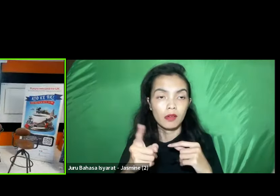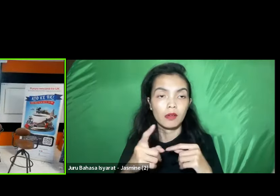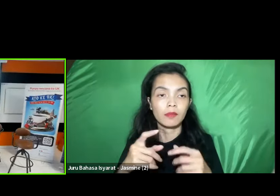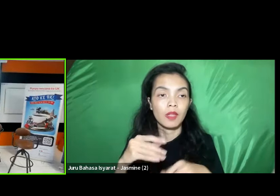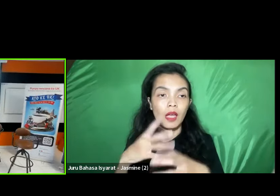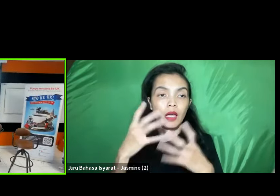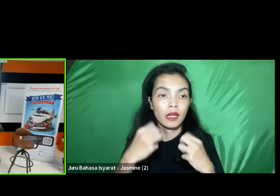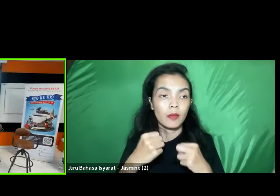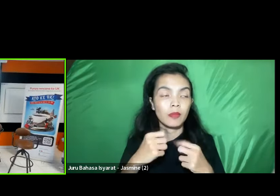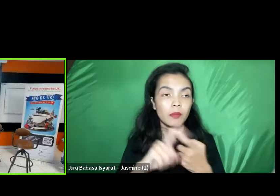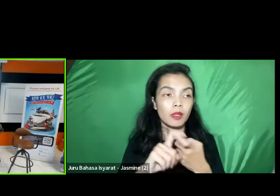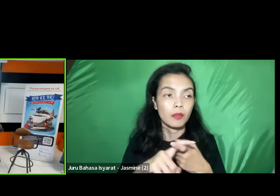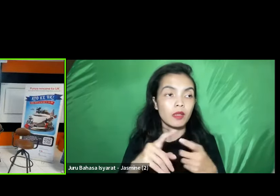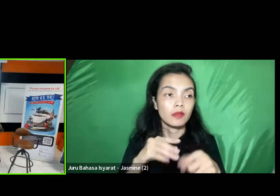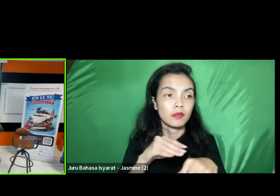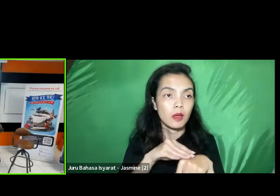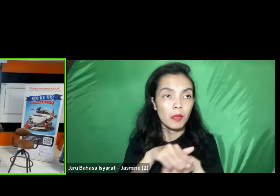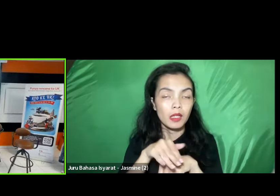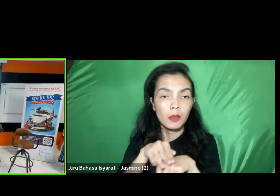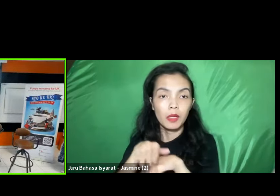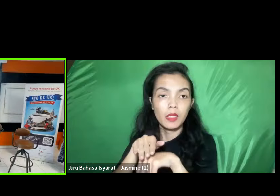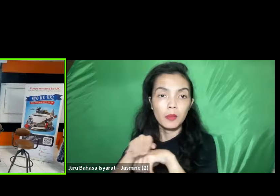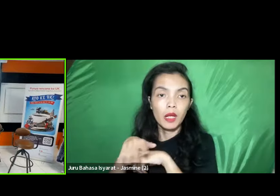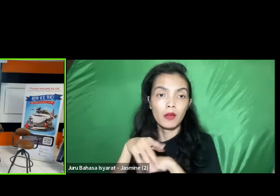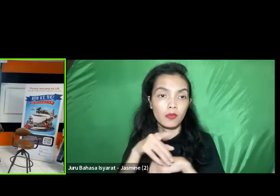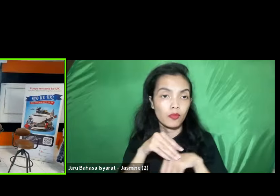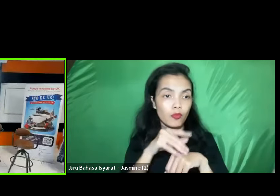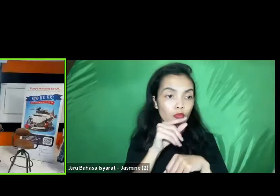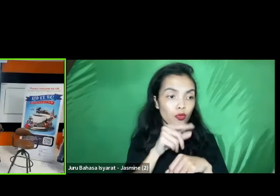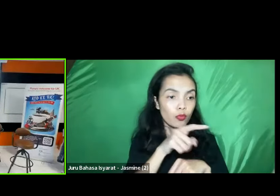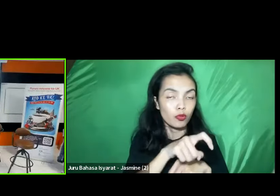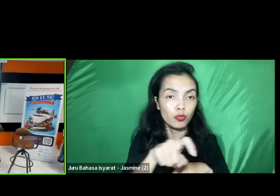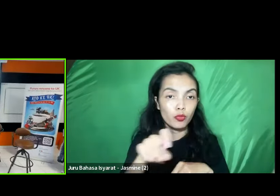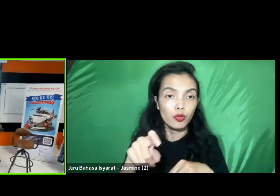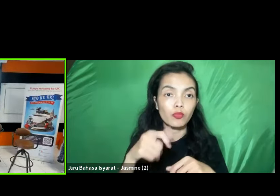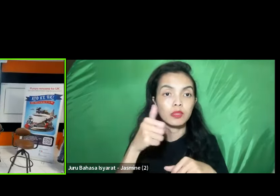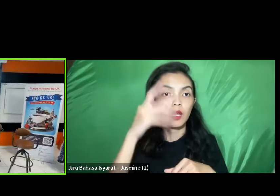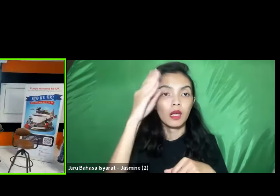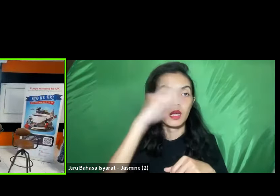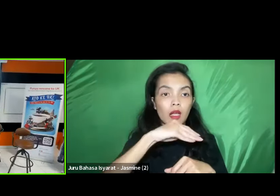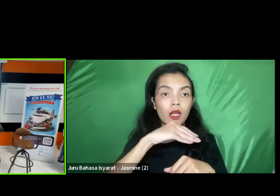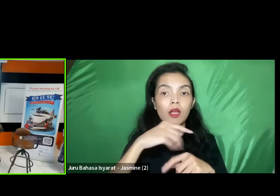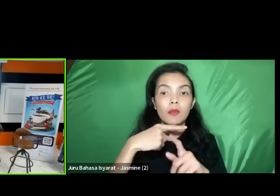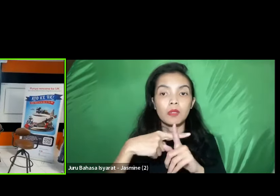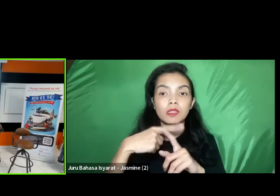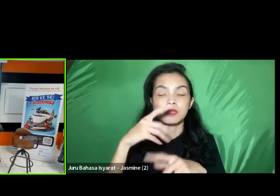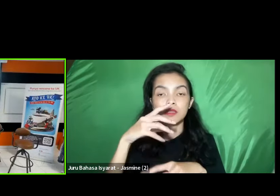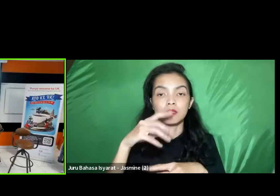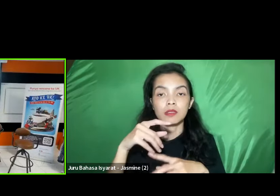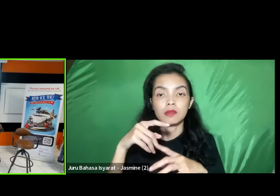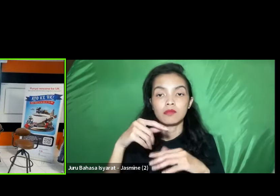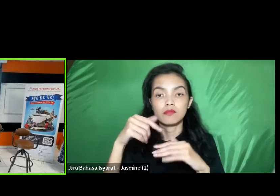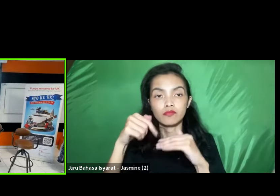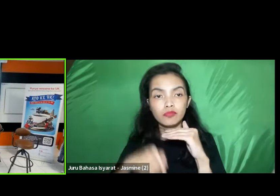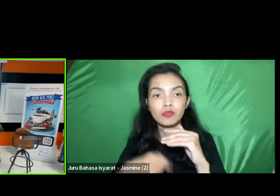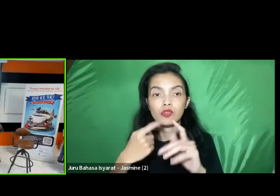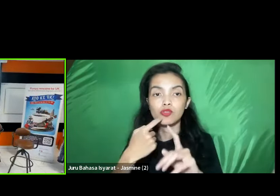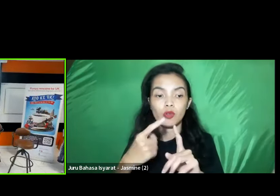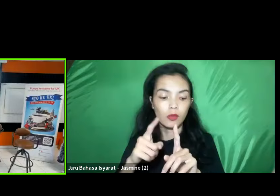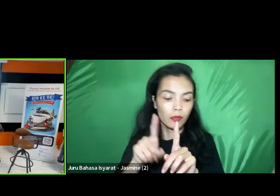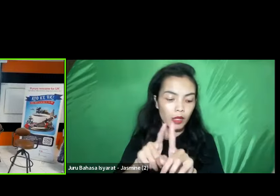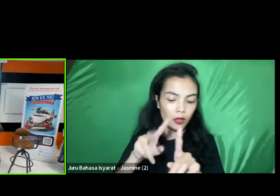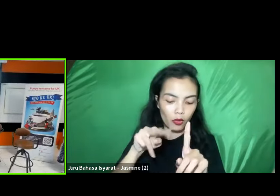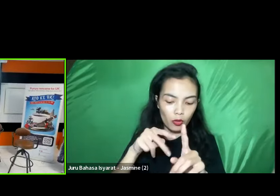kepada teman-teman yang memang membutuhkan dan juga bisa memperlebar influ dari teman-eman mentor dan alumni juga itu